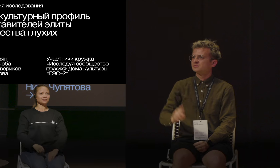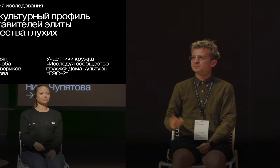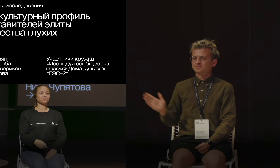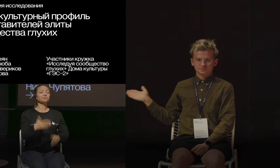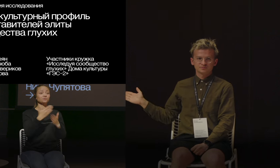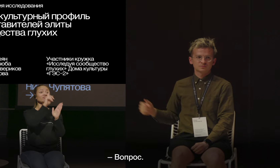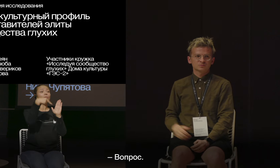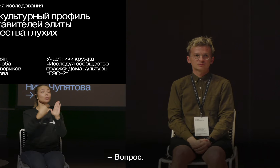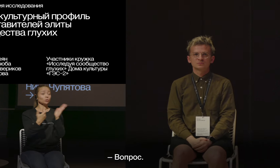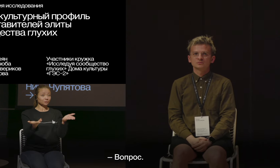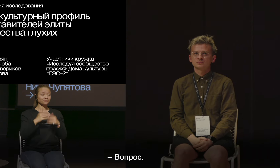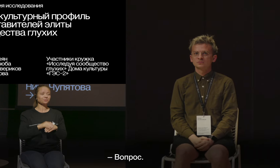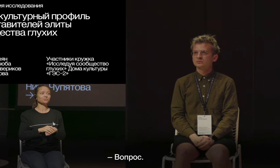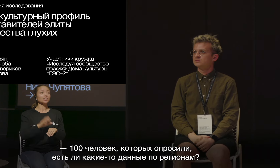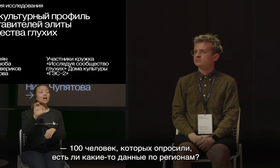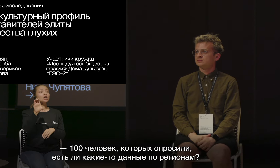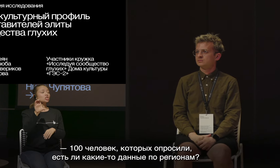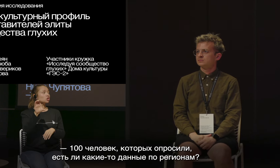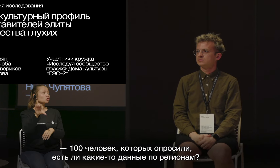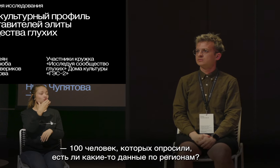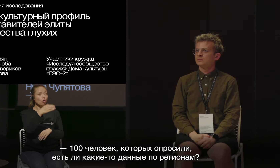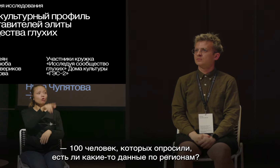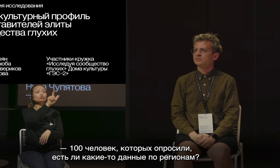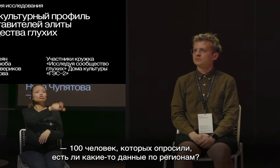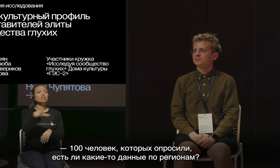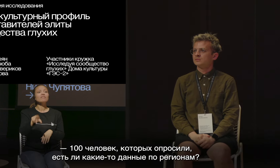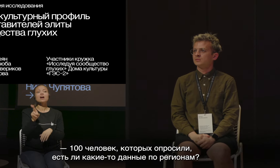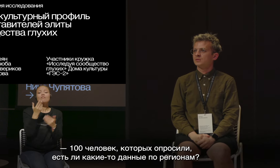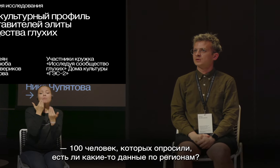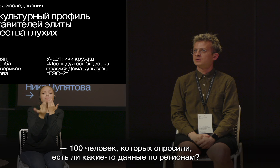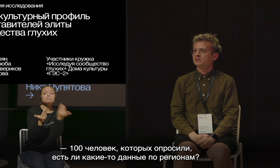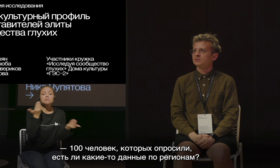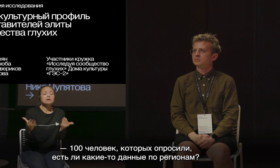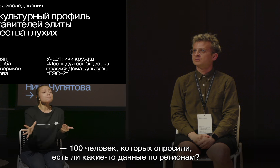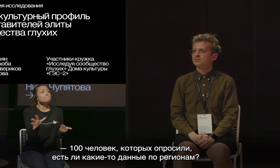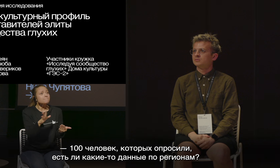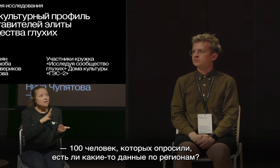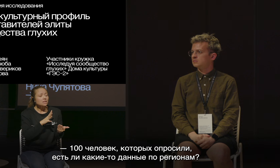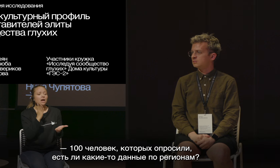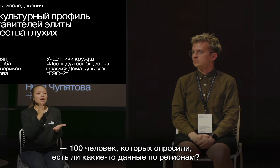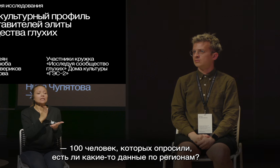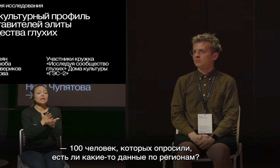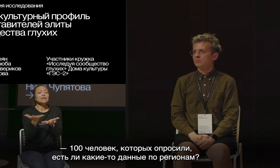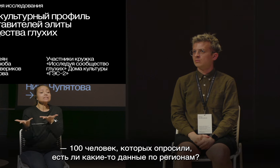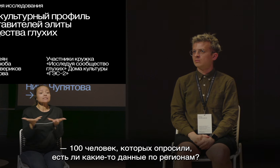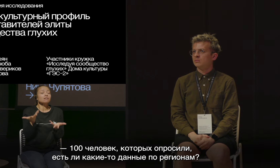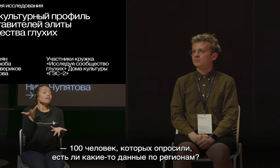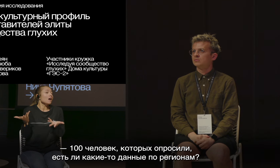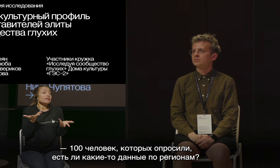пожалуйста. Вопрос. 100 человек, которых опросили, есть ли какие-то данные по регионам?